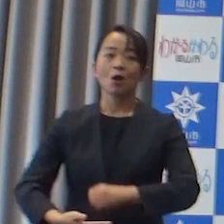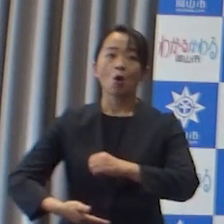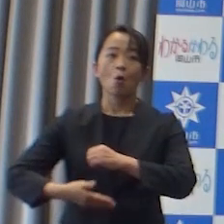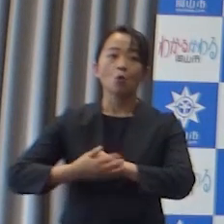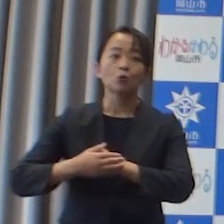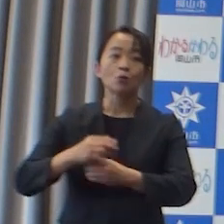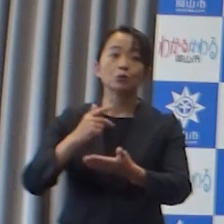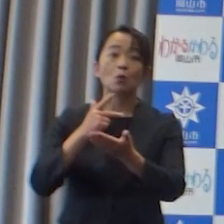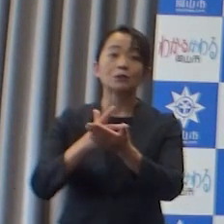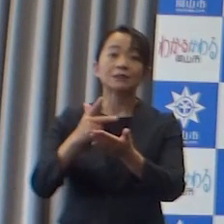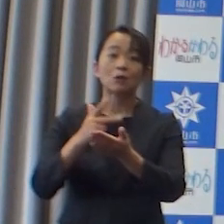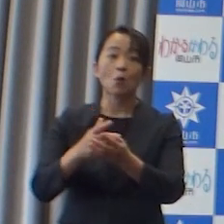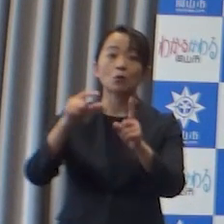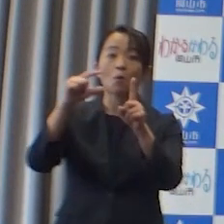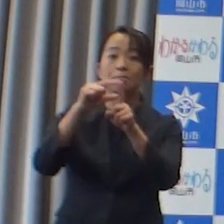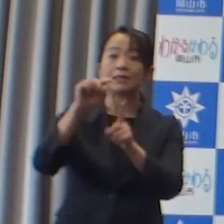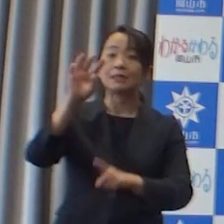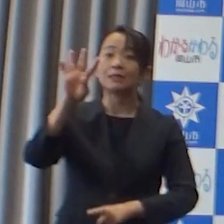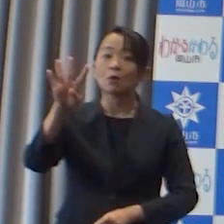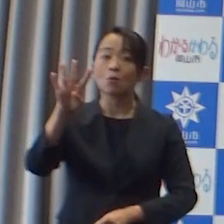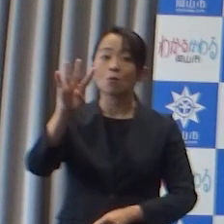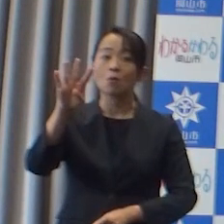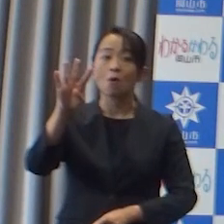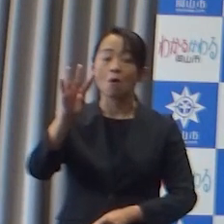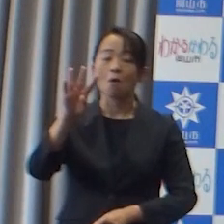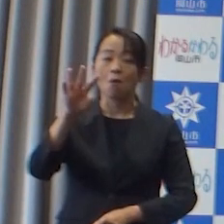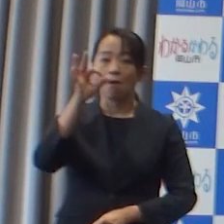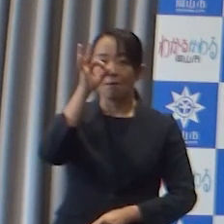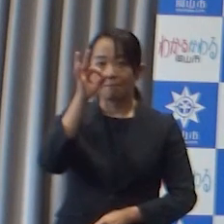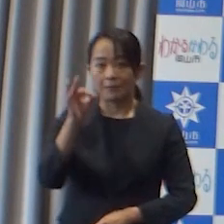補足資料の4ページで、